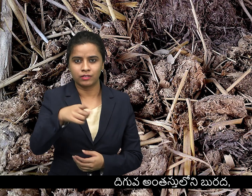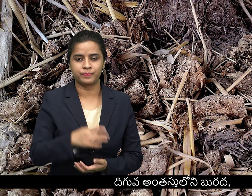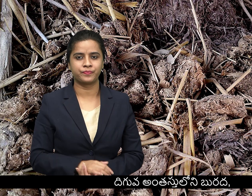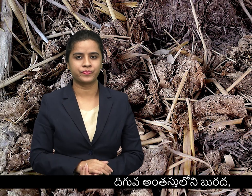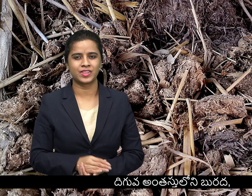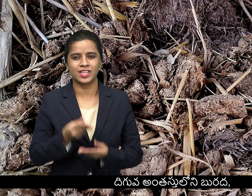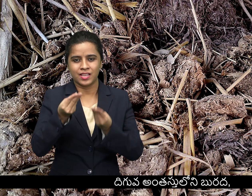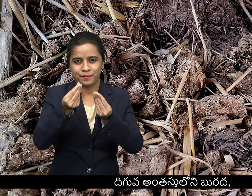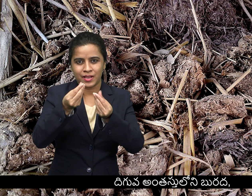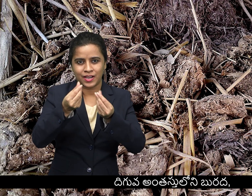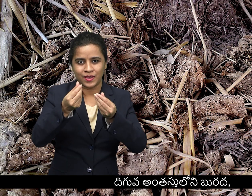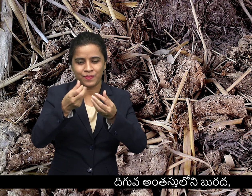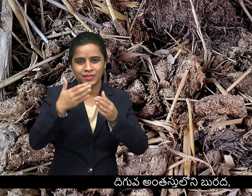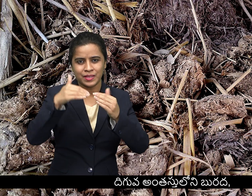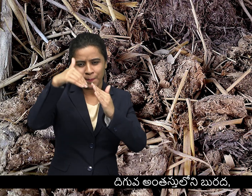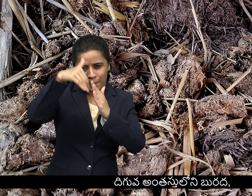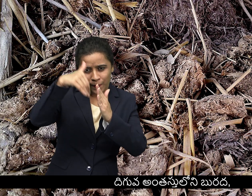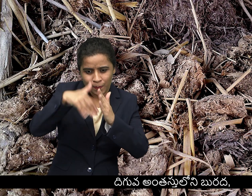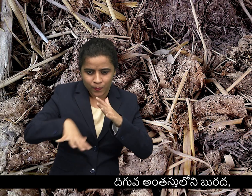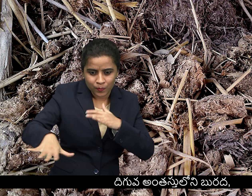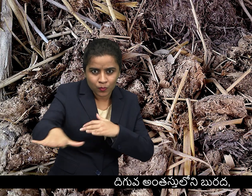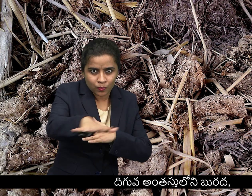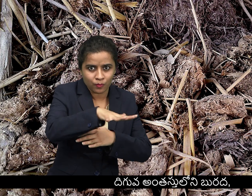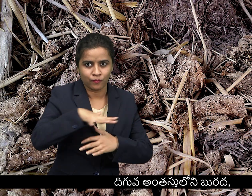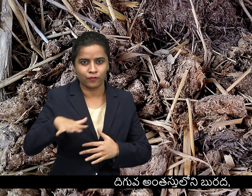దిగువ అంతస్తులోని బురద,